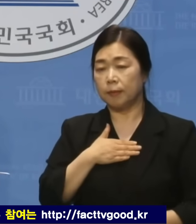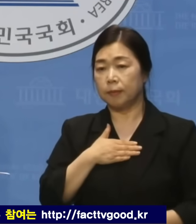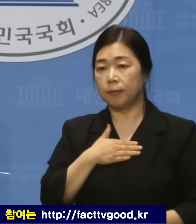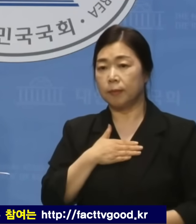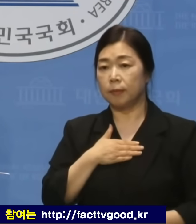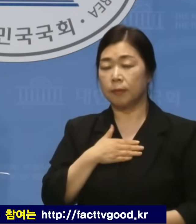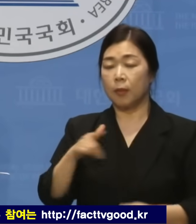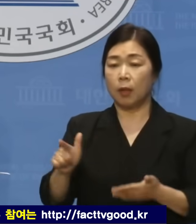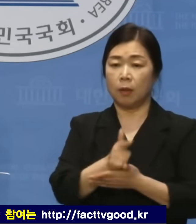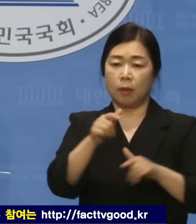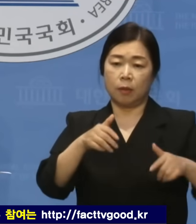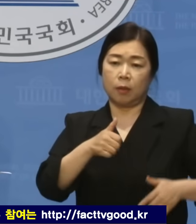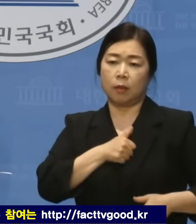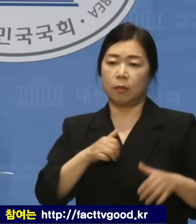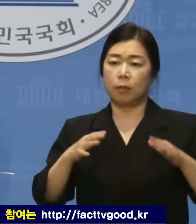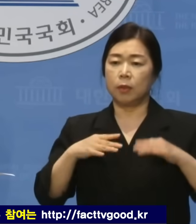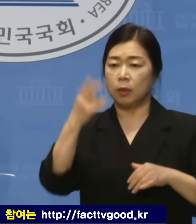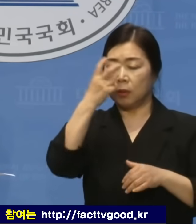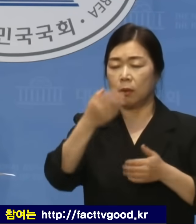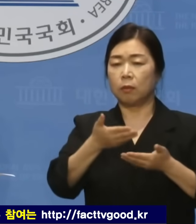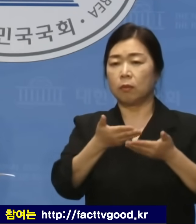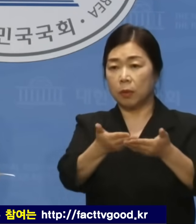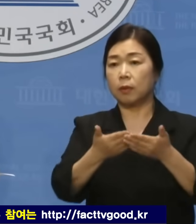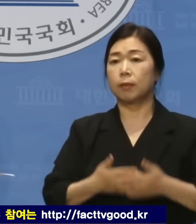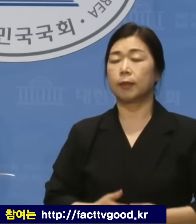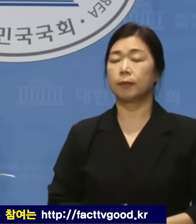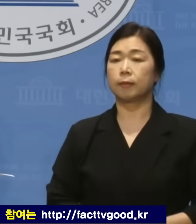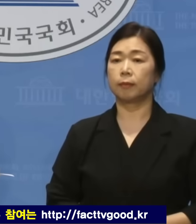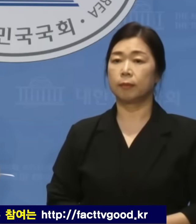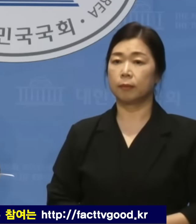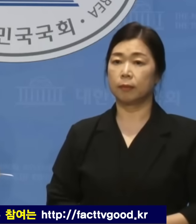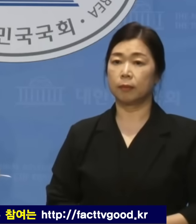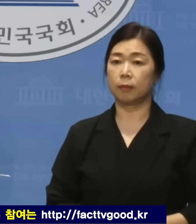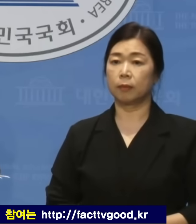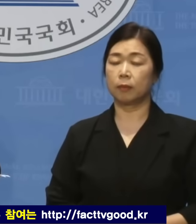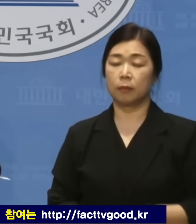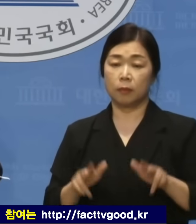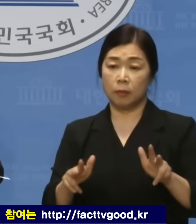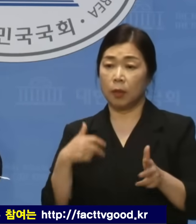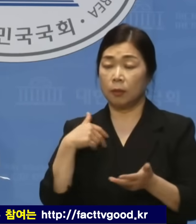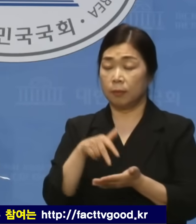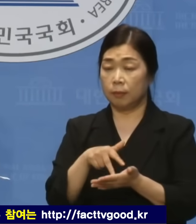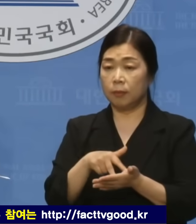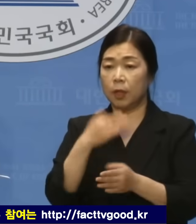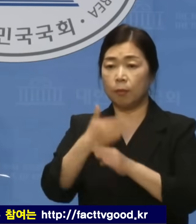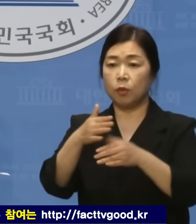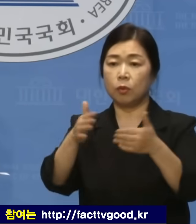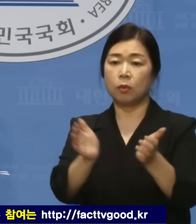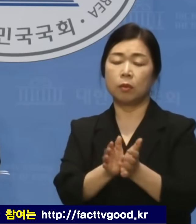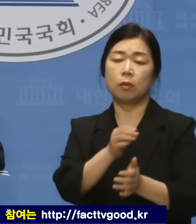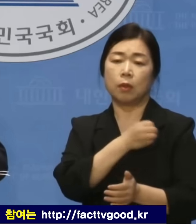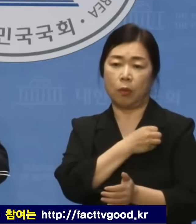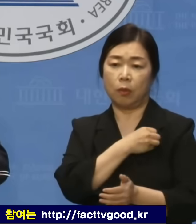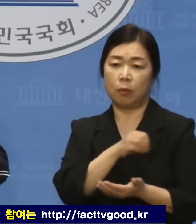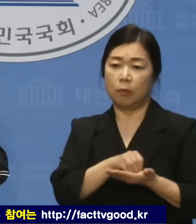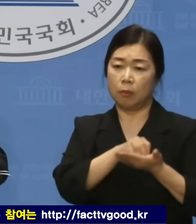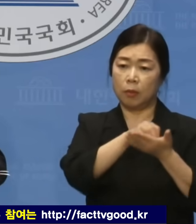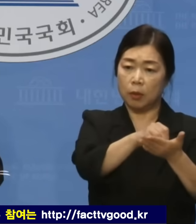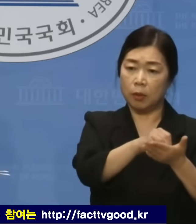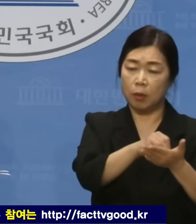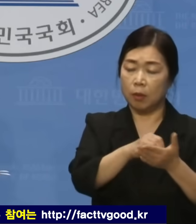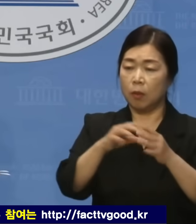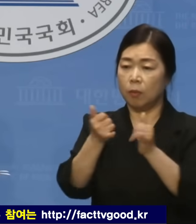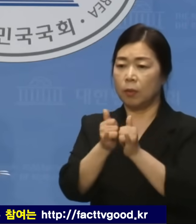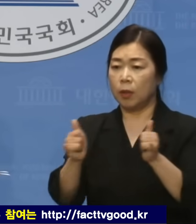강서의 자존심을 지켜내겠습니다. 이제 저는 민주당원이 되어 국민의 삶